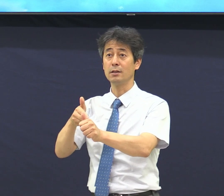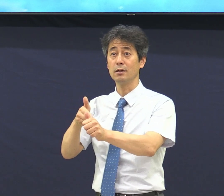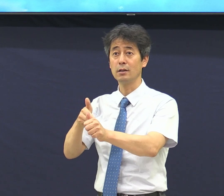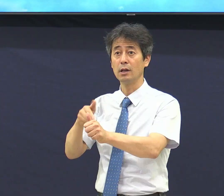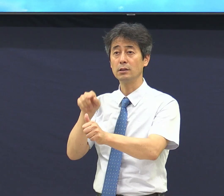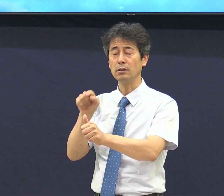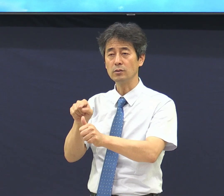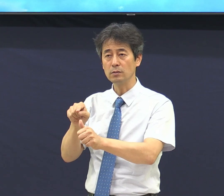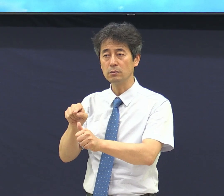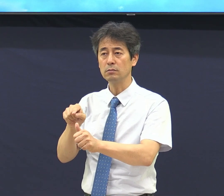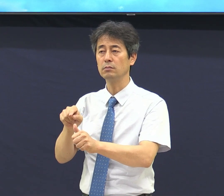내가 하나님의 섭리